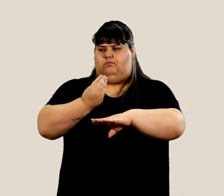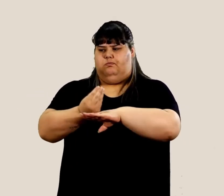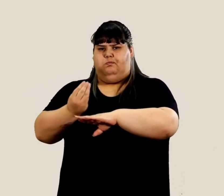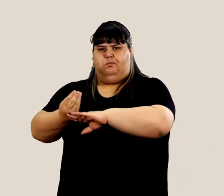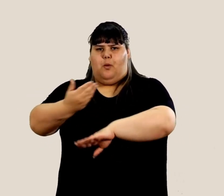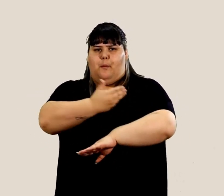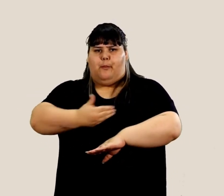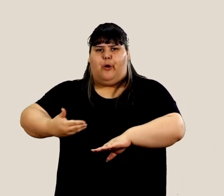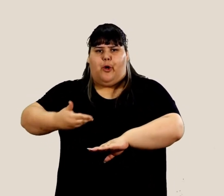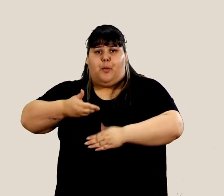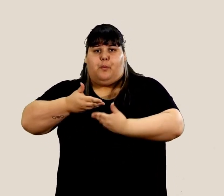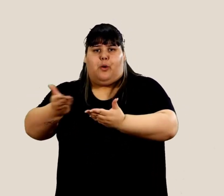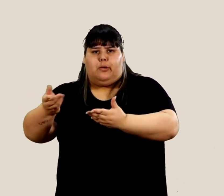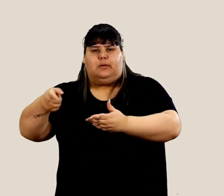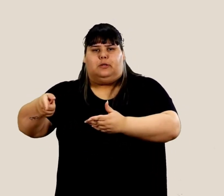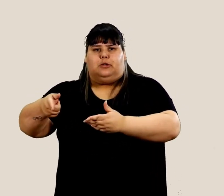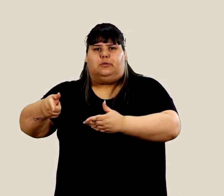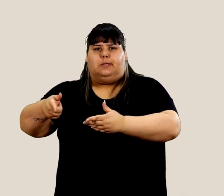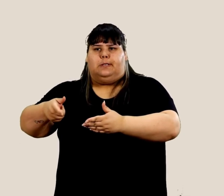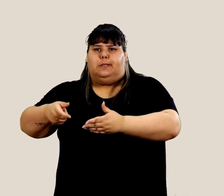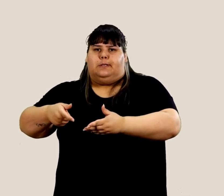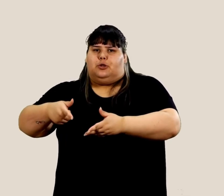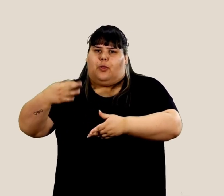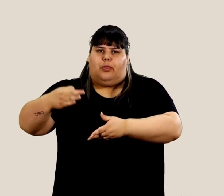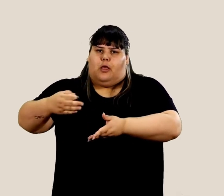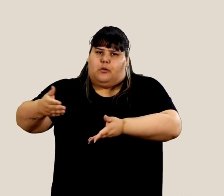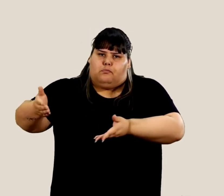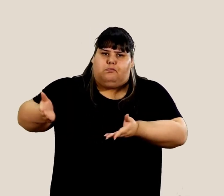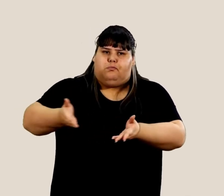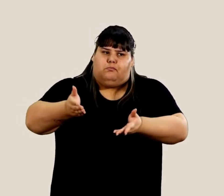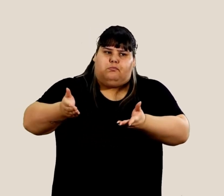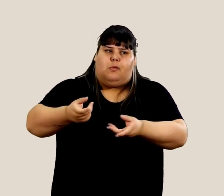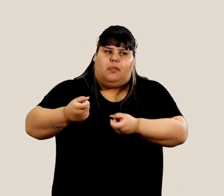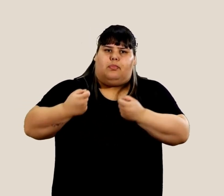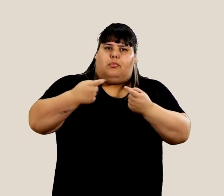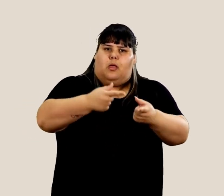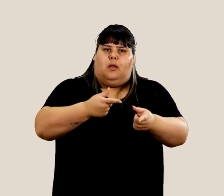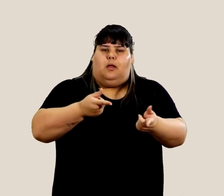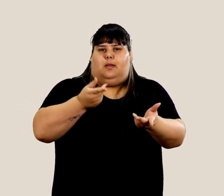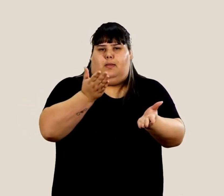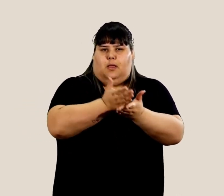autoridades públicas se esforzarán por promover el goce de este derecho.